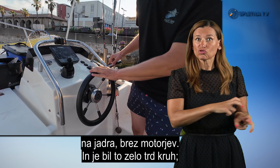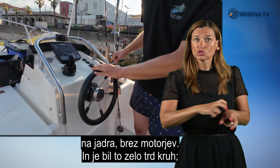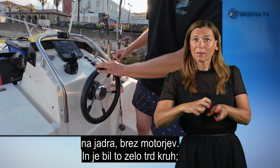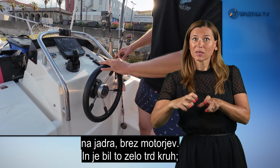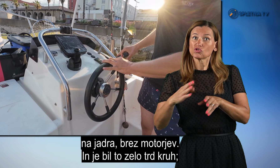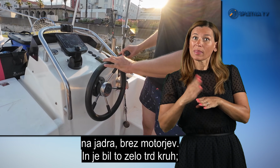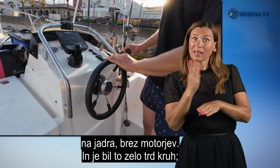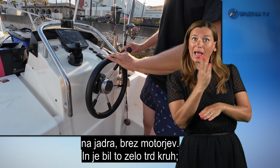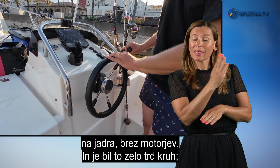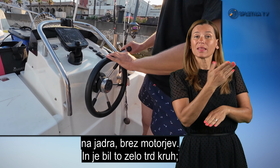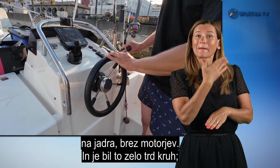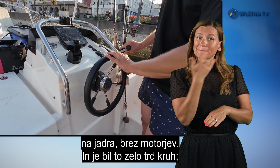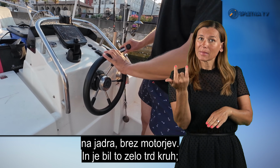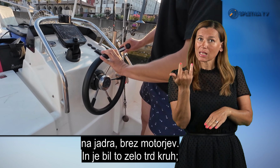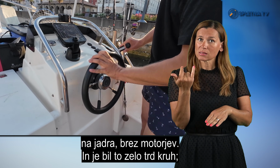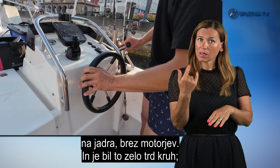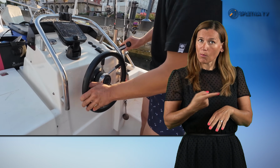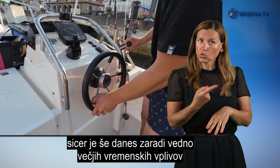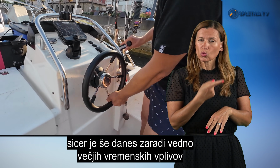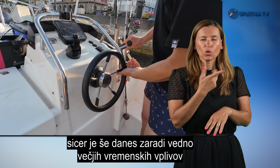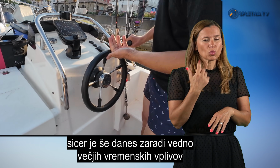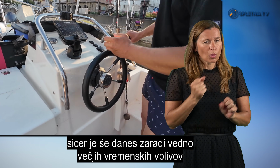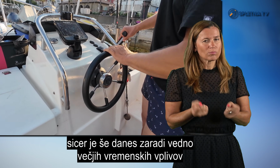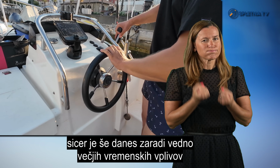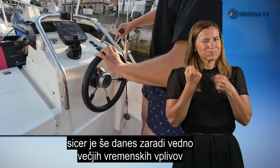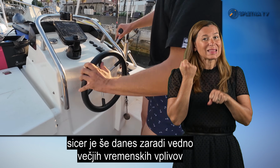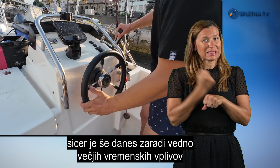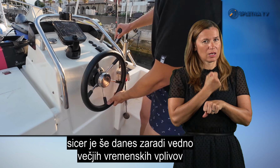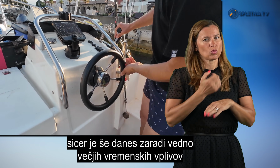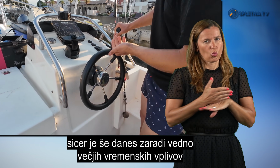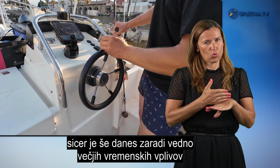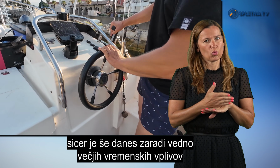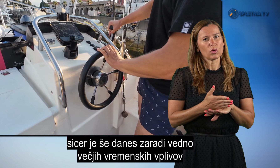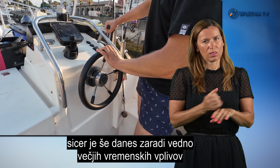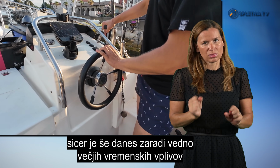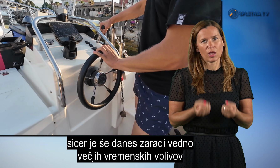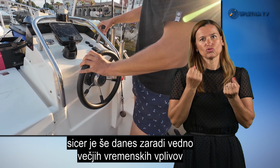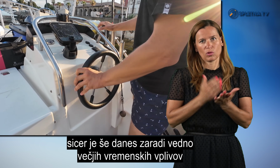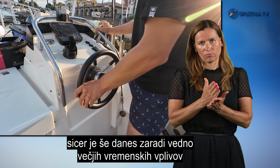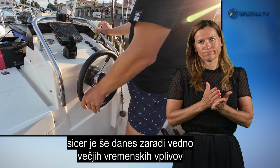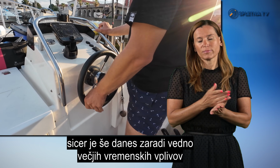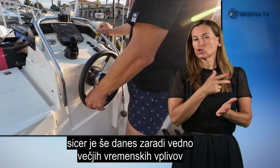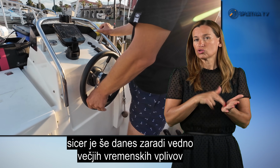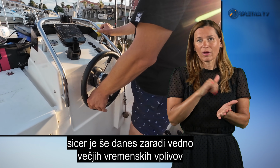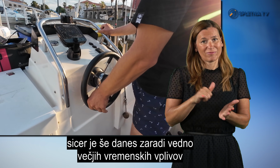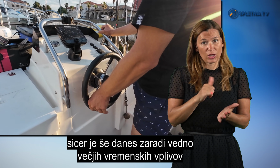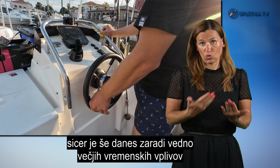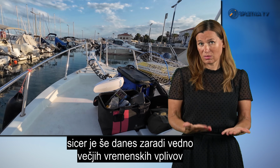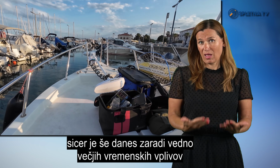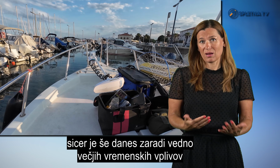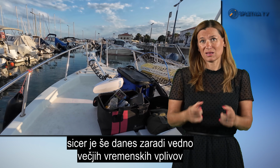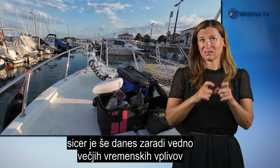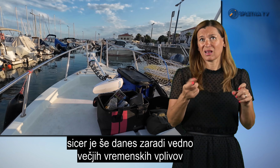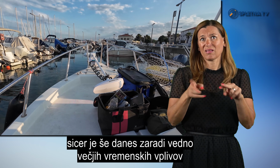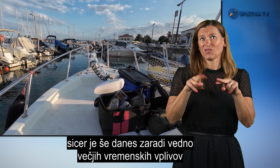motorjev in je bil to zelo trd kruh. Sicer je še danes, zaradi vedno večjih